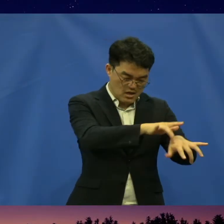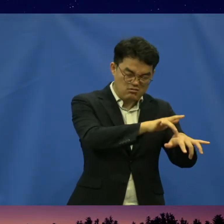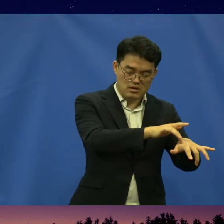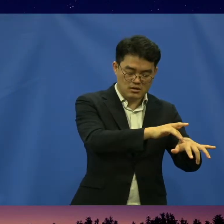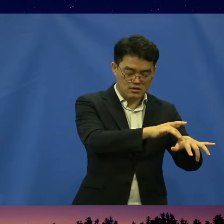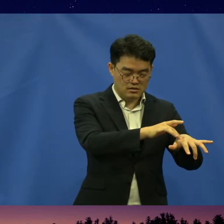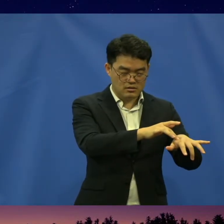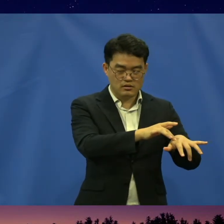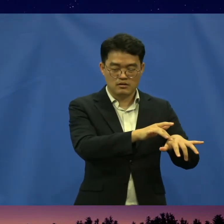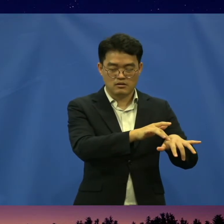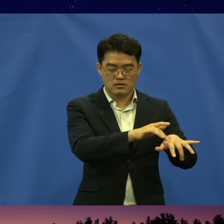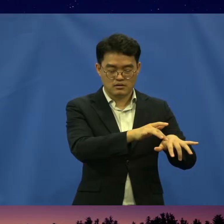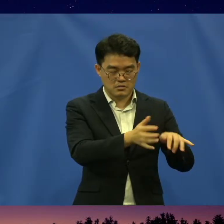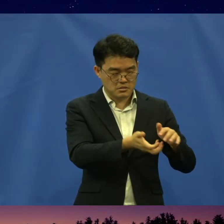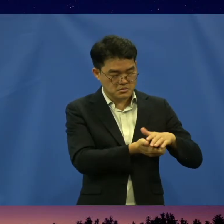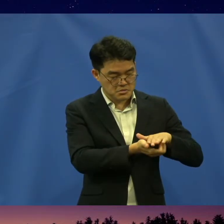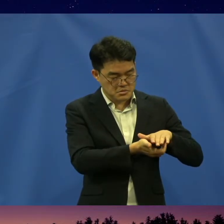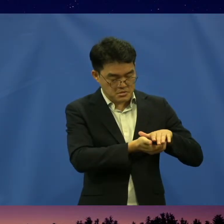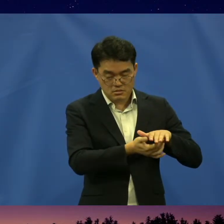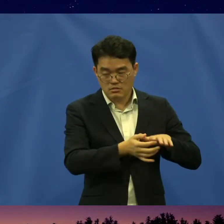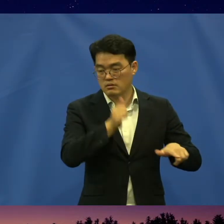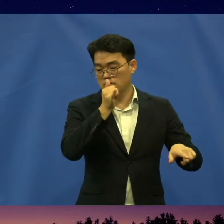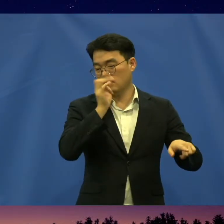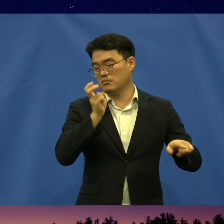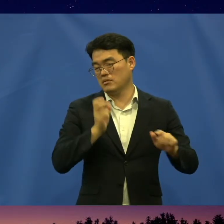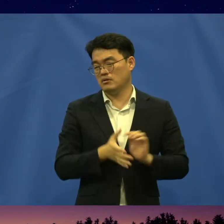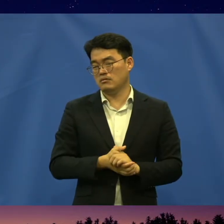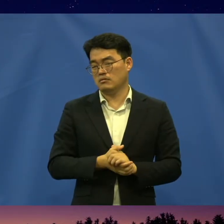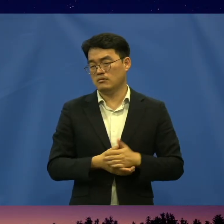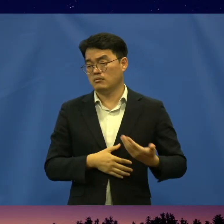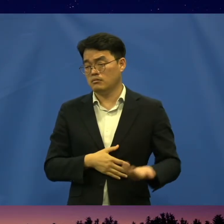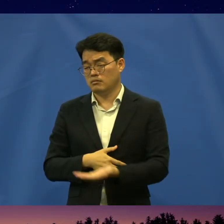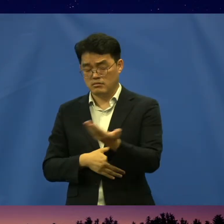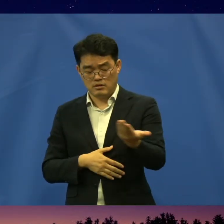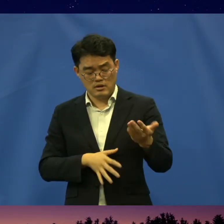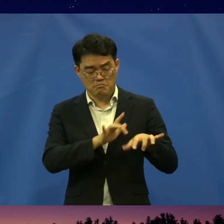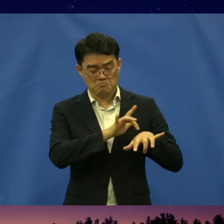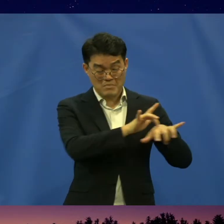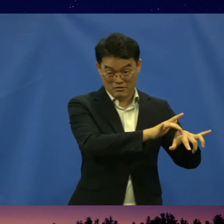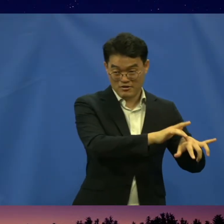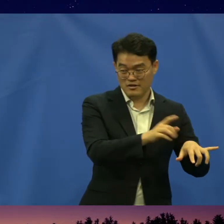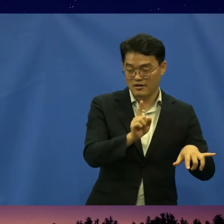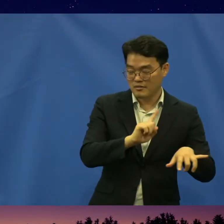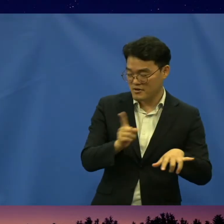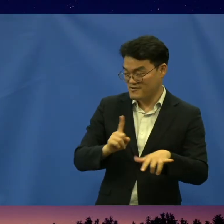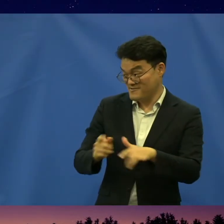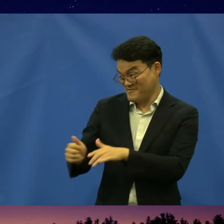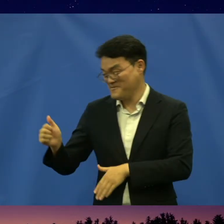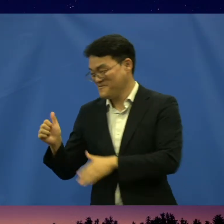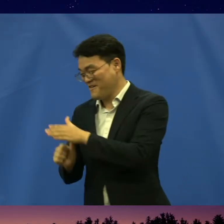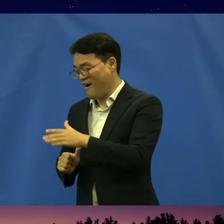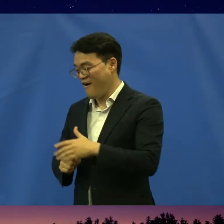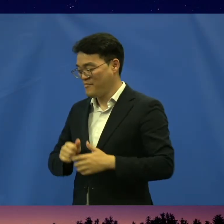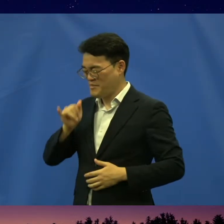건설을 싫어해요. 여러분, 마귀의 정체를 보세요. 그들은 망가뜨리는데 제비를 붙인 사람.